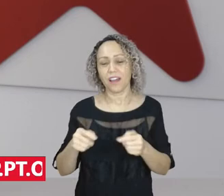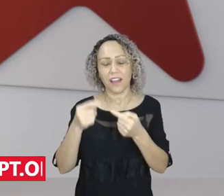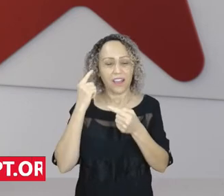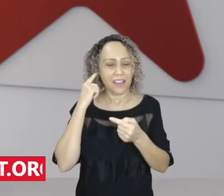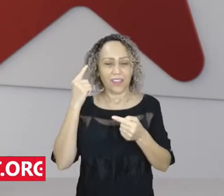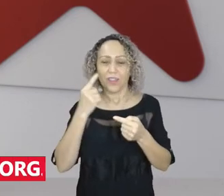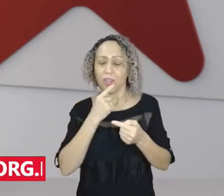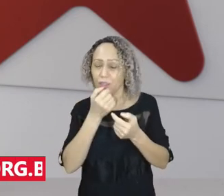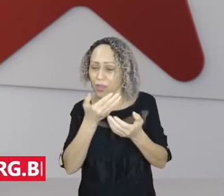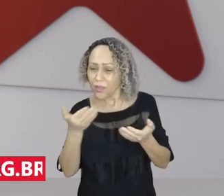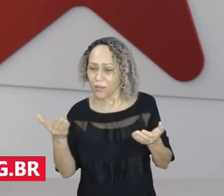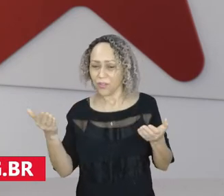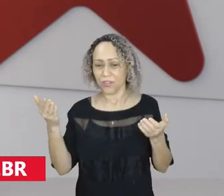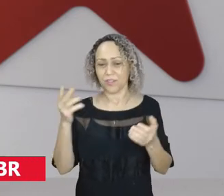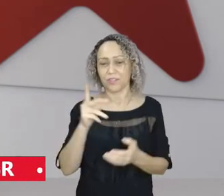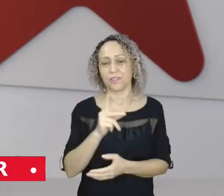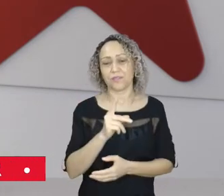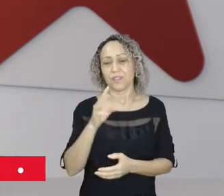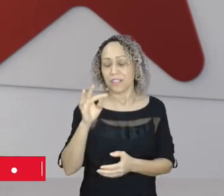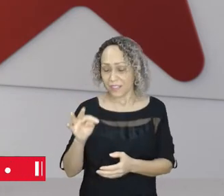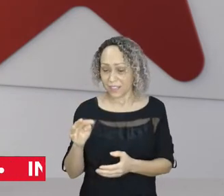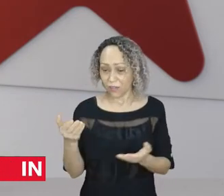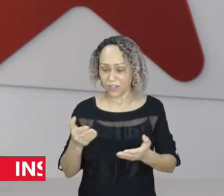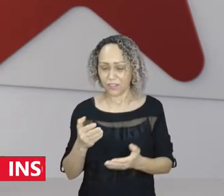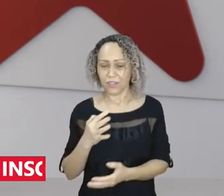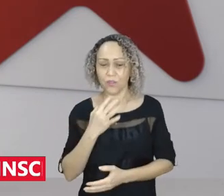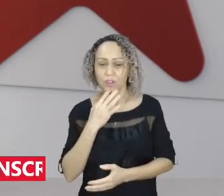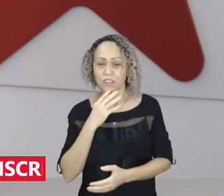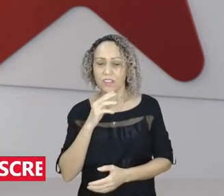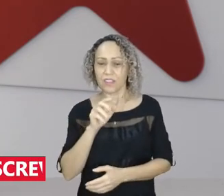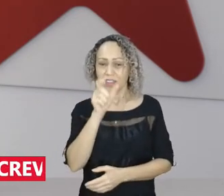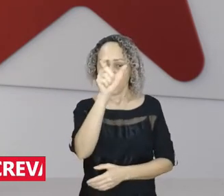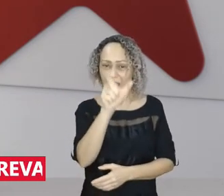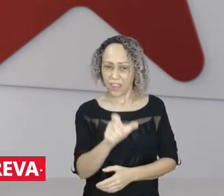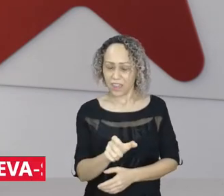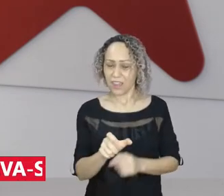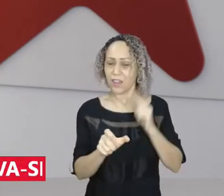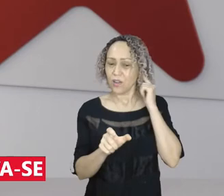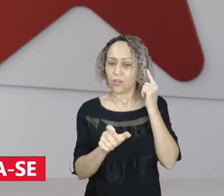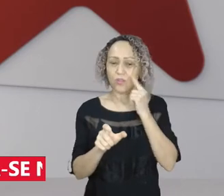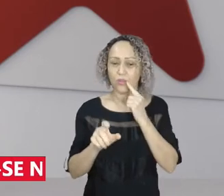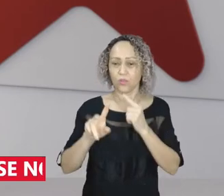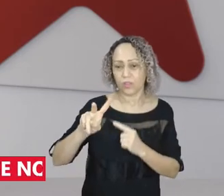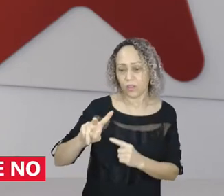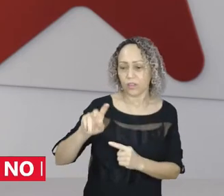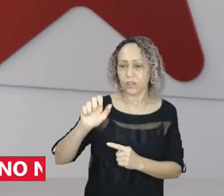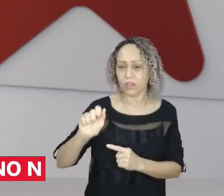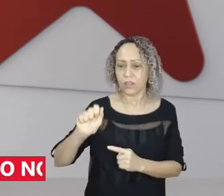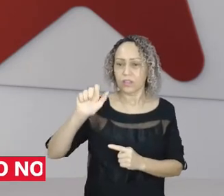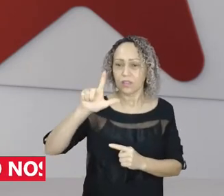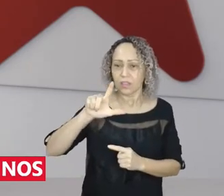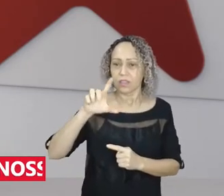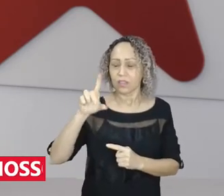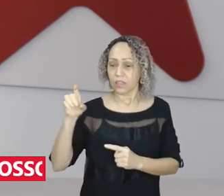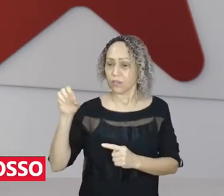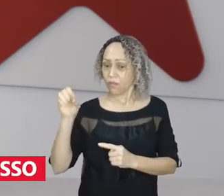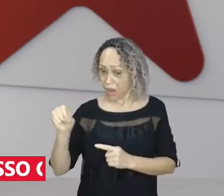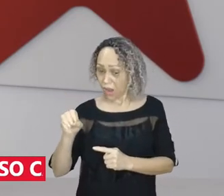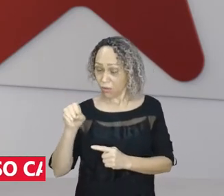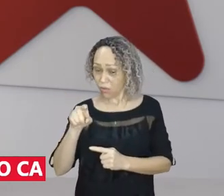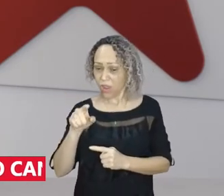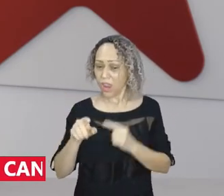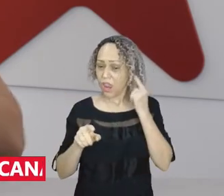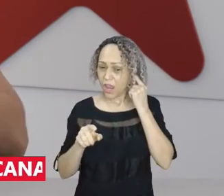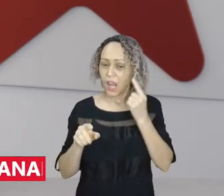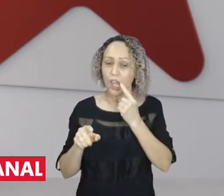hoje é o Valdo Nóbrega. A gente vai fazer uma coisa diferente aqui hoje. O Valdo, ele é surdo e não é oralizado. Então vai ser